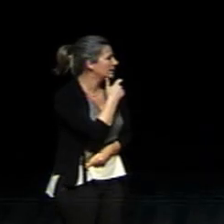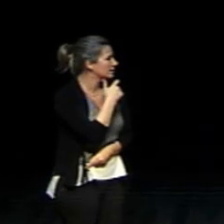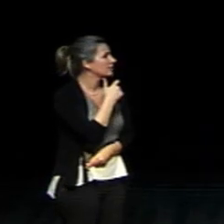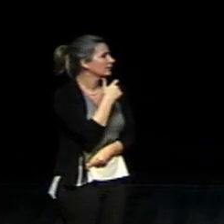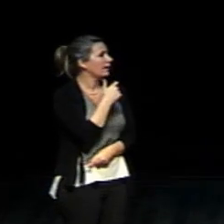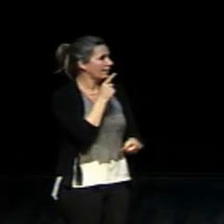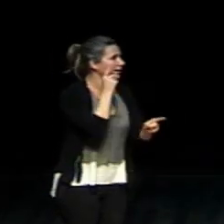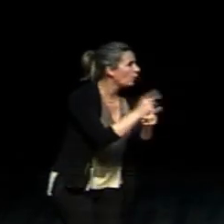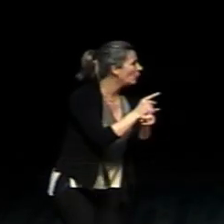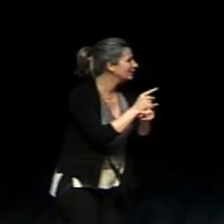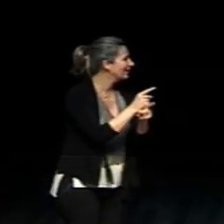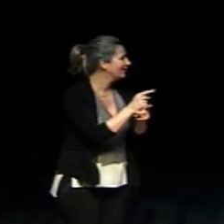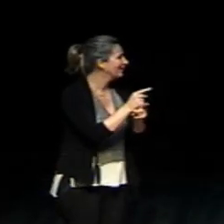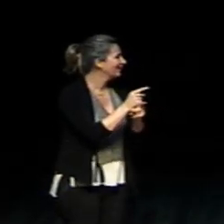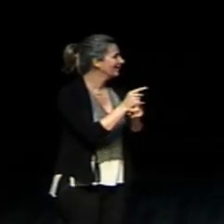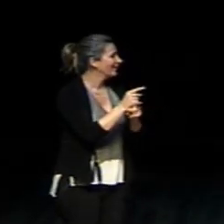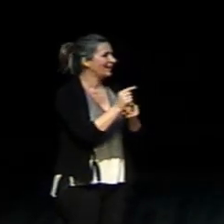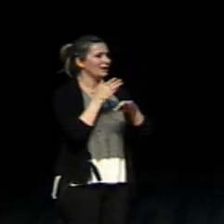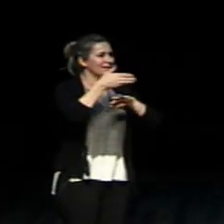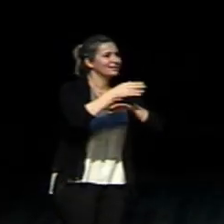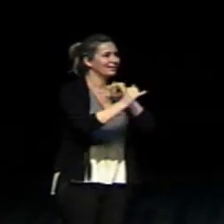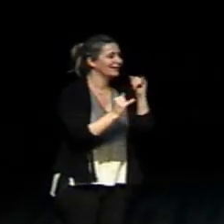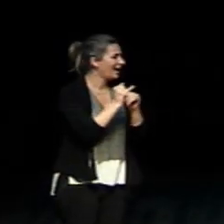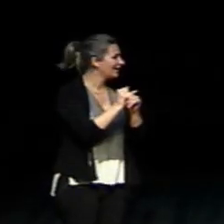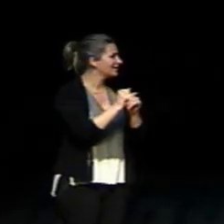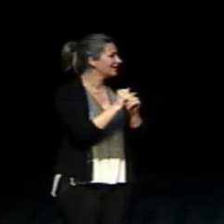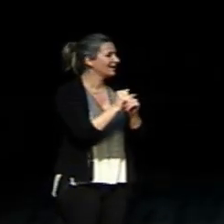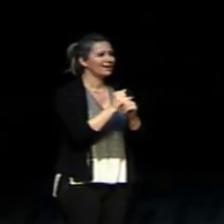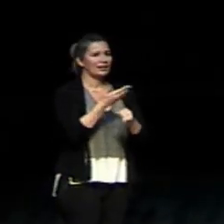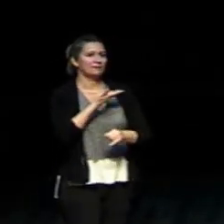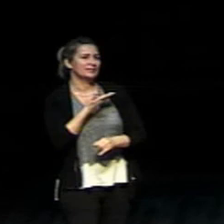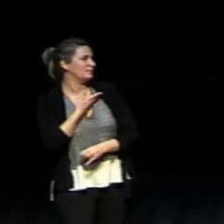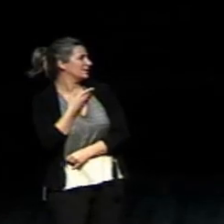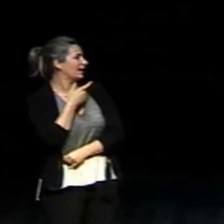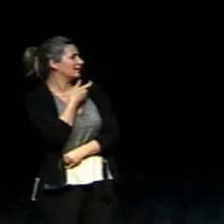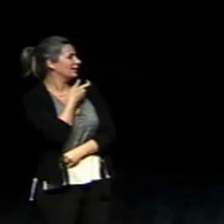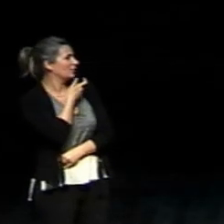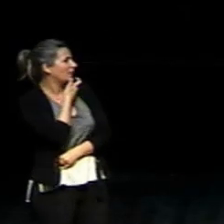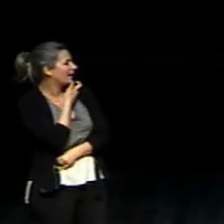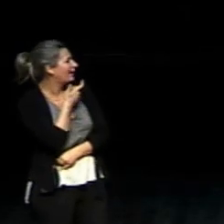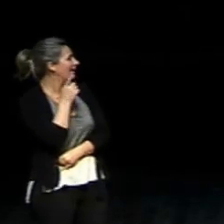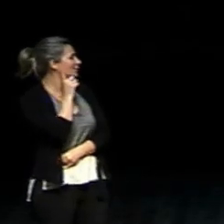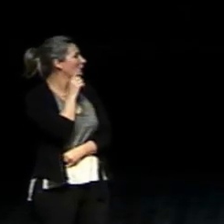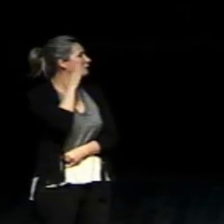ele vai ter contato com a língua. Quando você aprende o inglês, por exemplo, seja pela internet